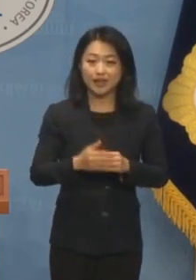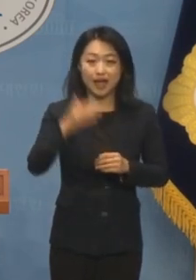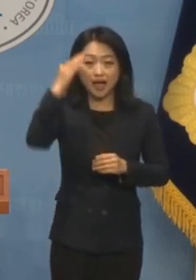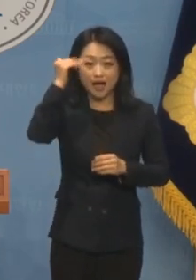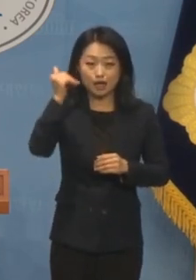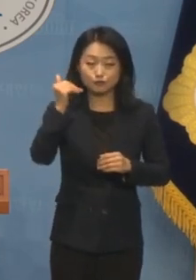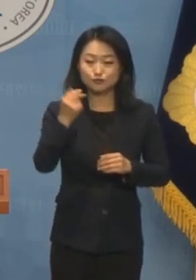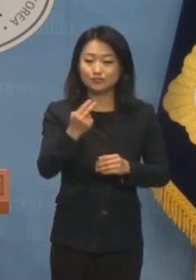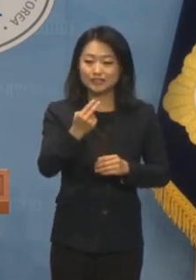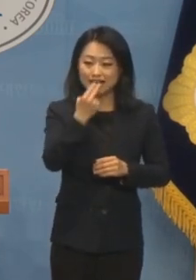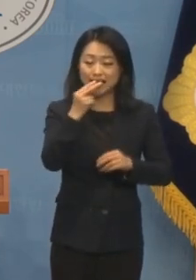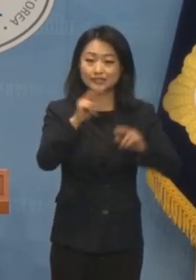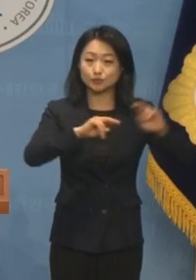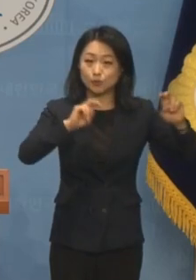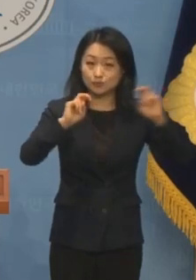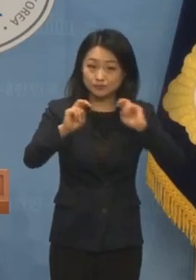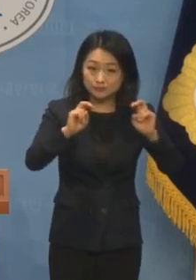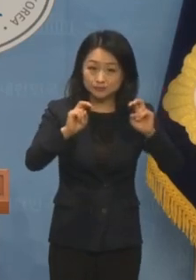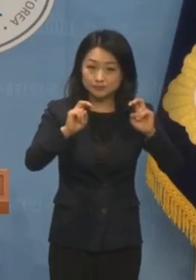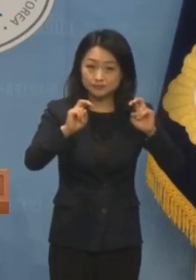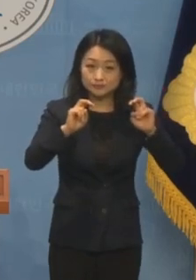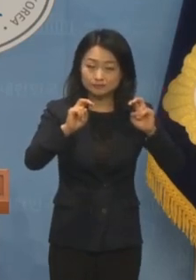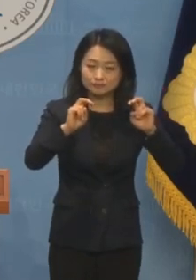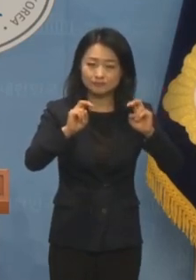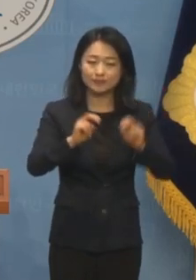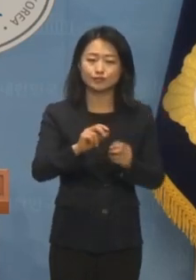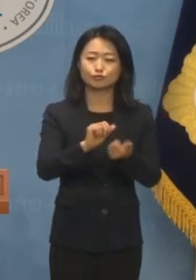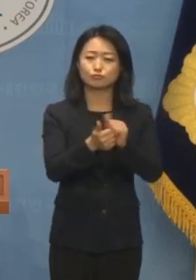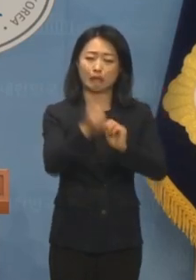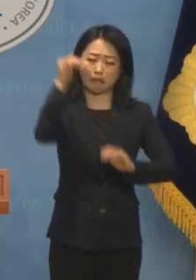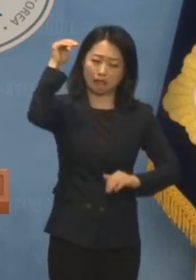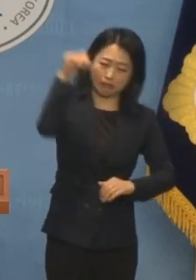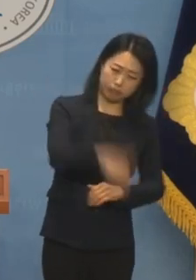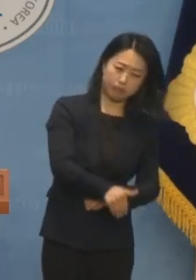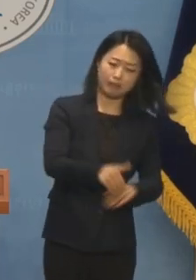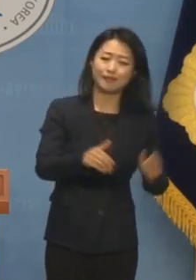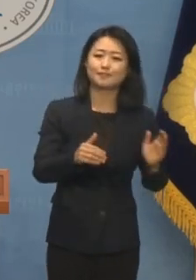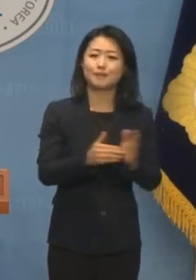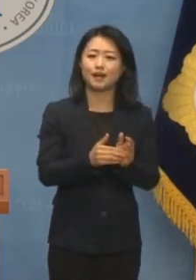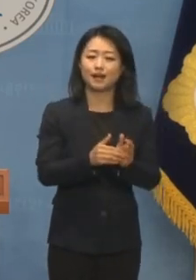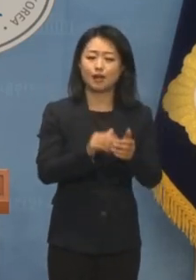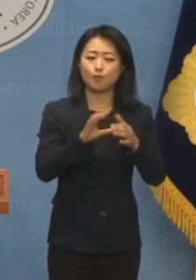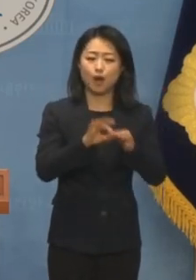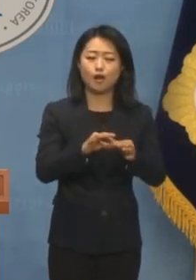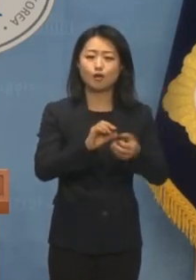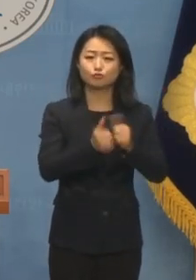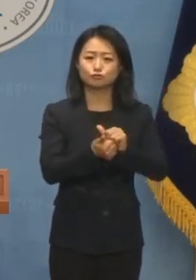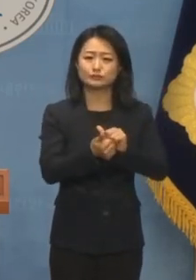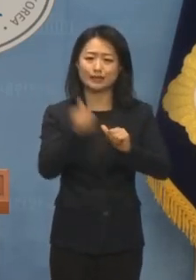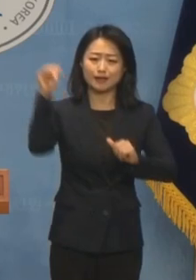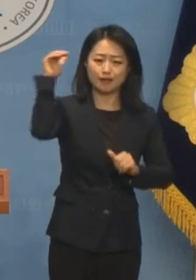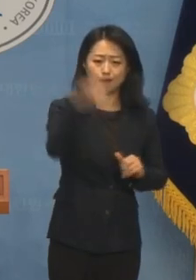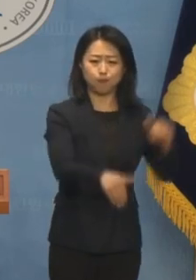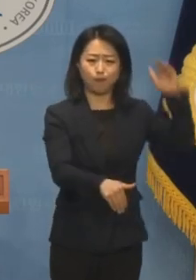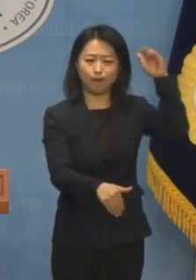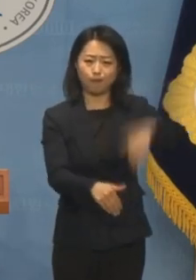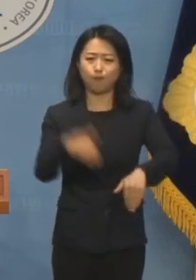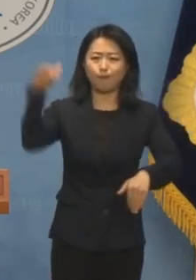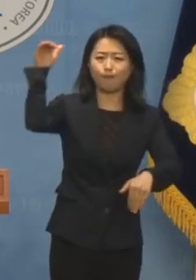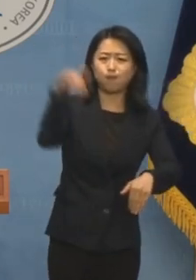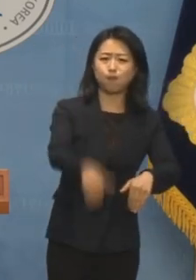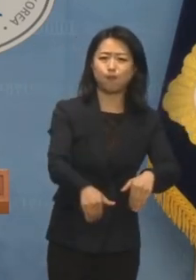최대 폭에 낙폭을 기록하는 등 육관 업체들의 주가가 폭락에 폭락을 거듭했습니다